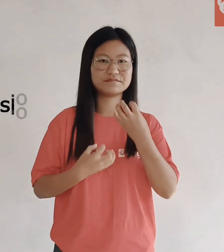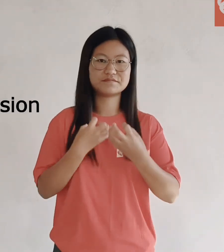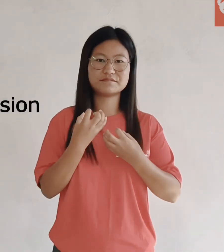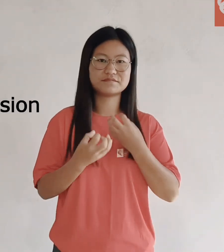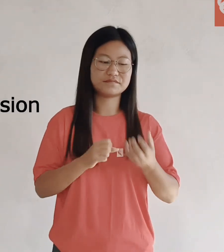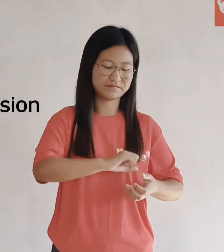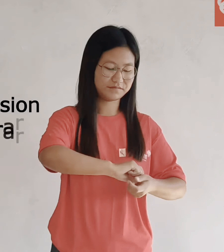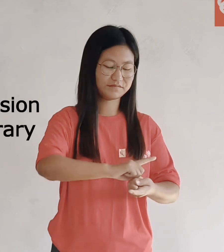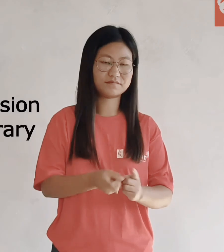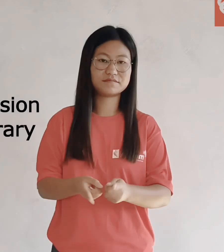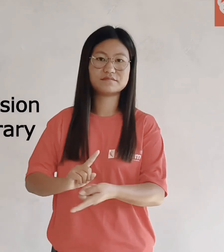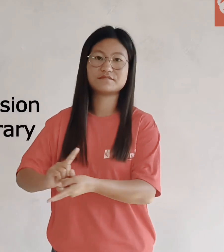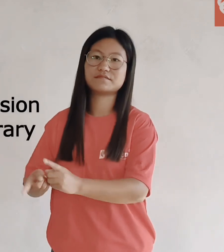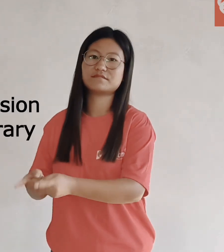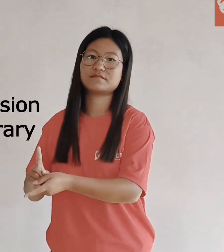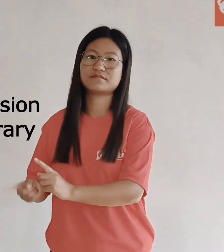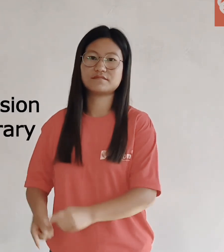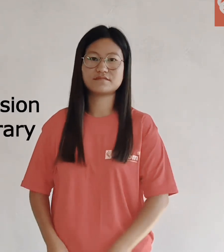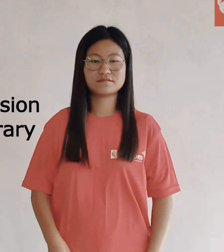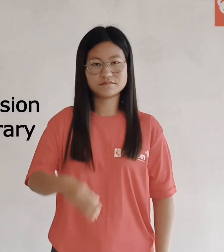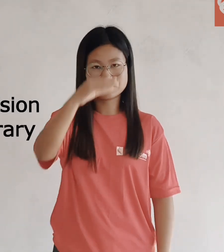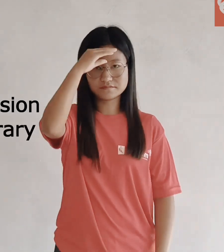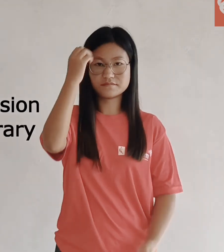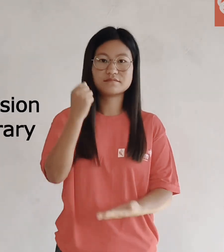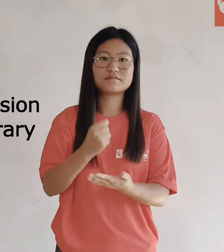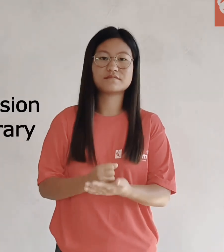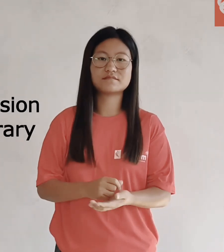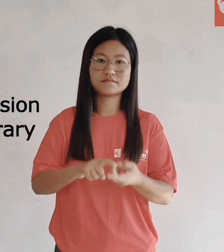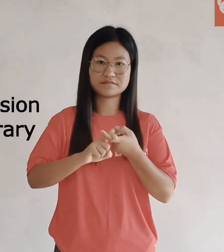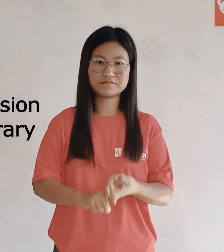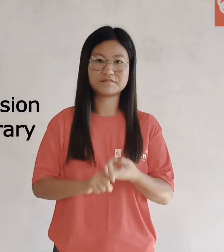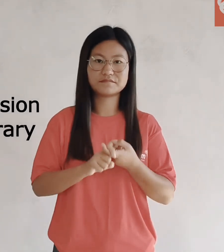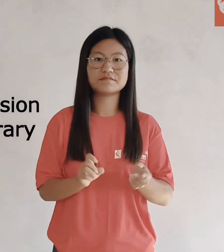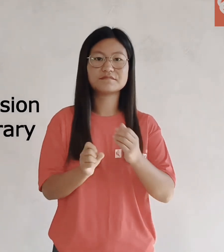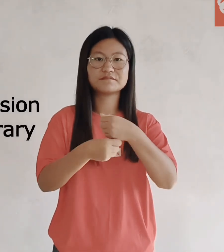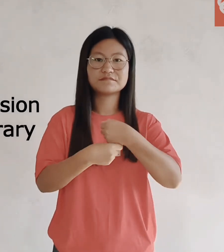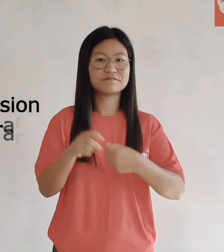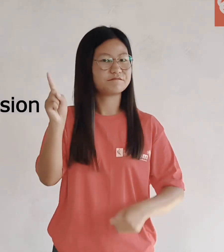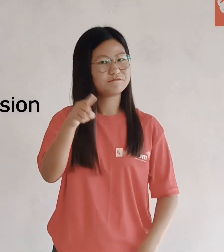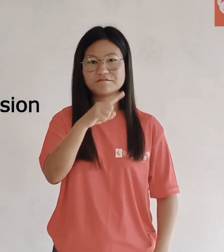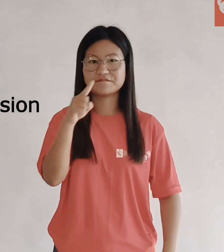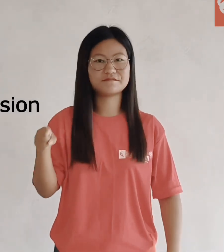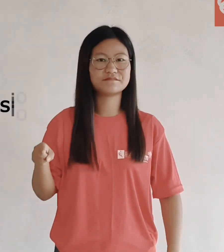lunggel hi kisang pai pai sek a hi chekin thupu na det mok sim kin